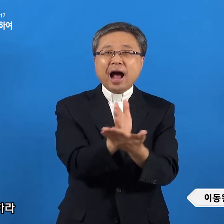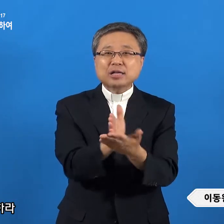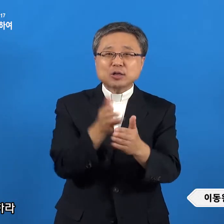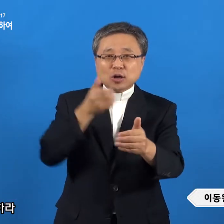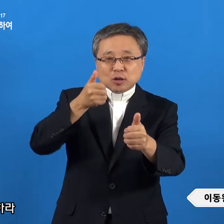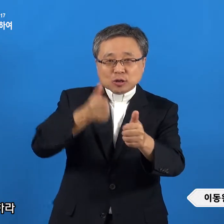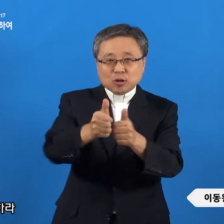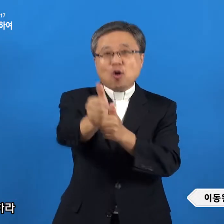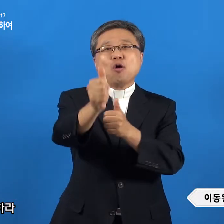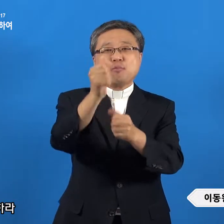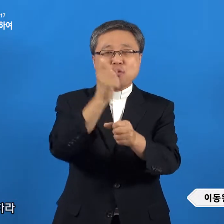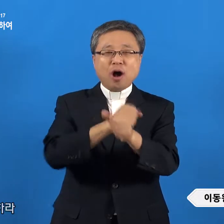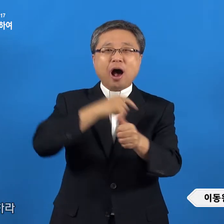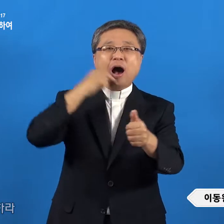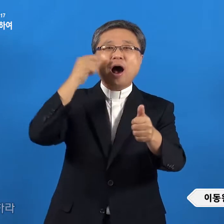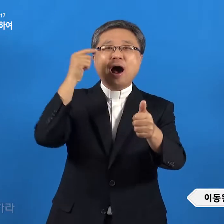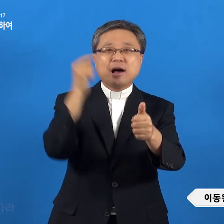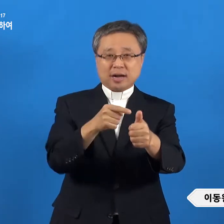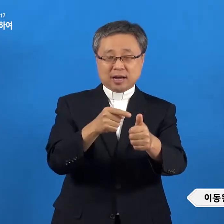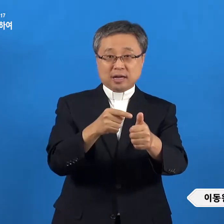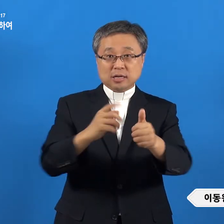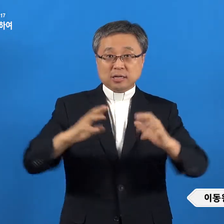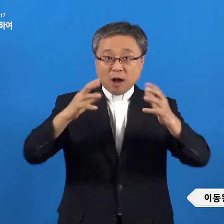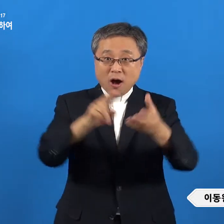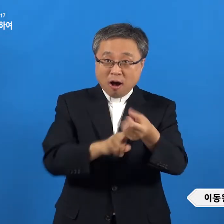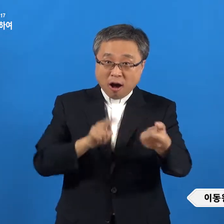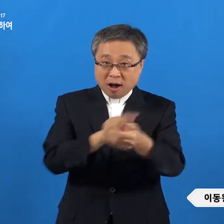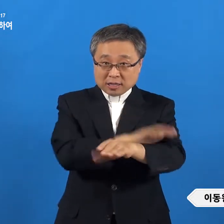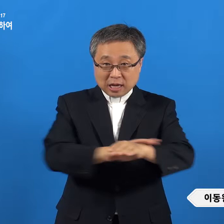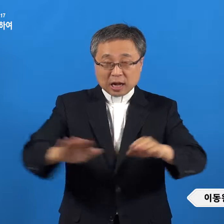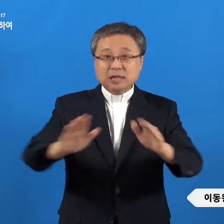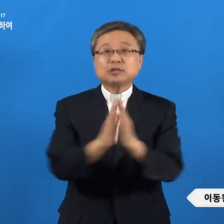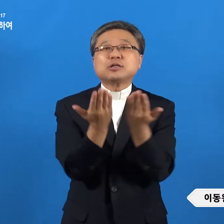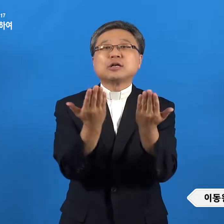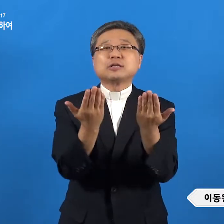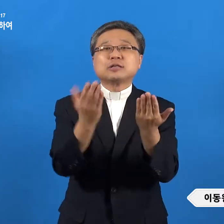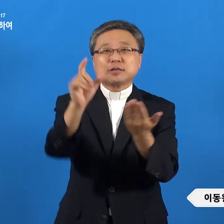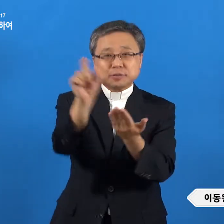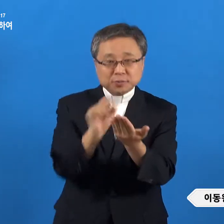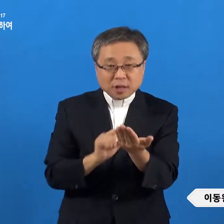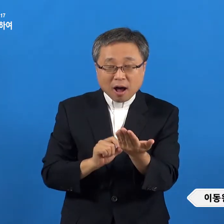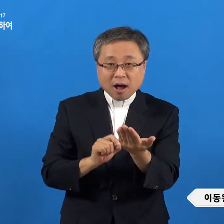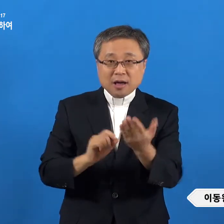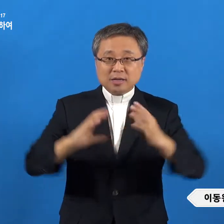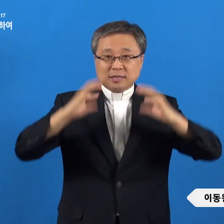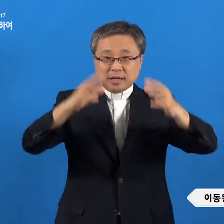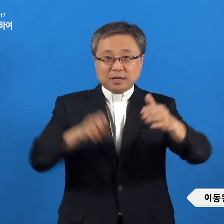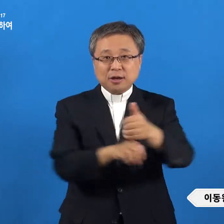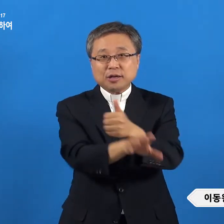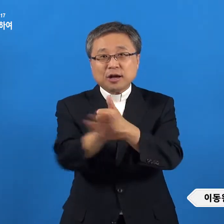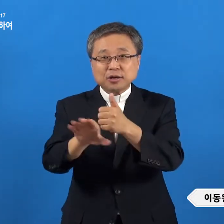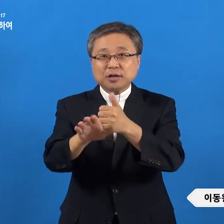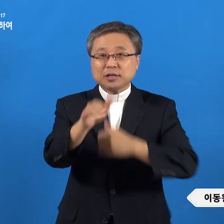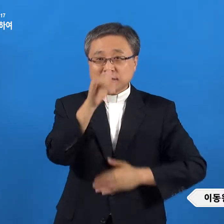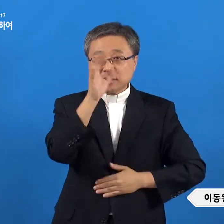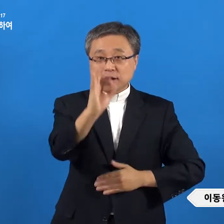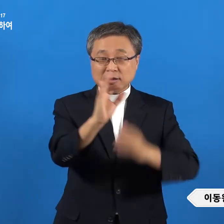세계적인 베스트셀러를 썼습니다. 전 세계에 영향력 있는 10사람을 꼽을 때도 이 사람이